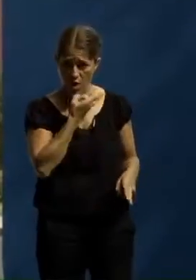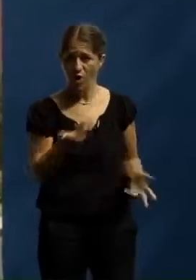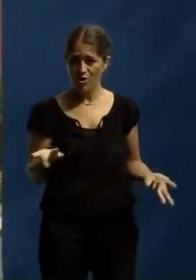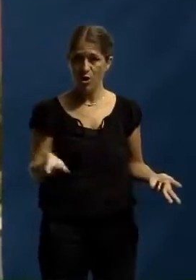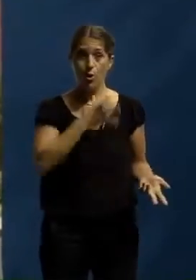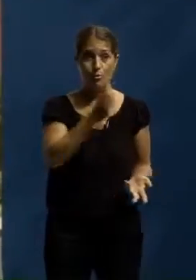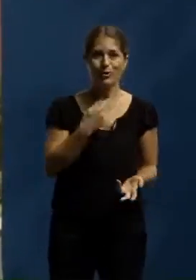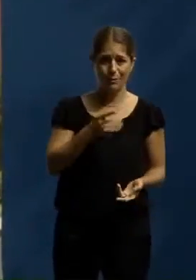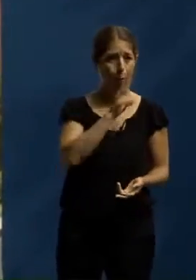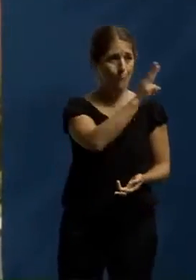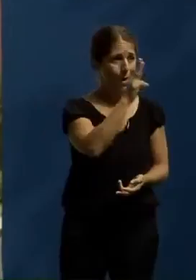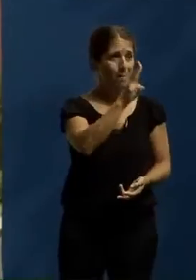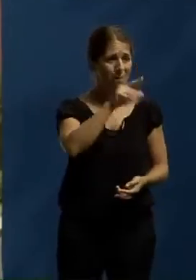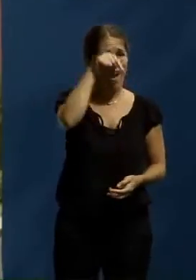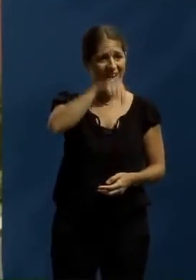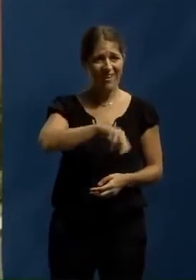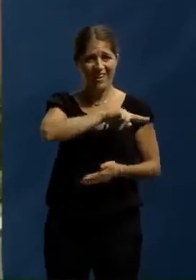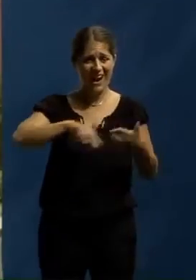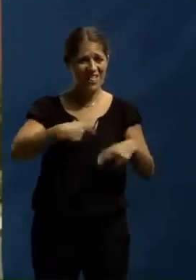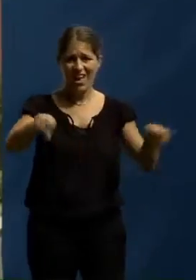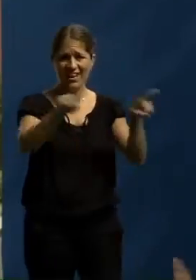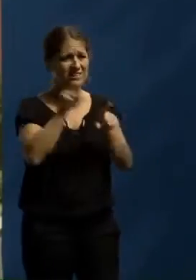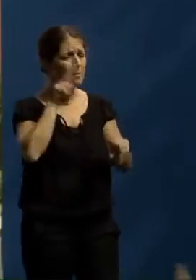O PP foi un error político para este país.